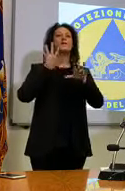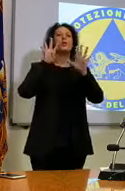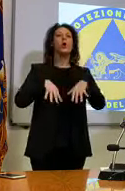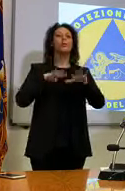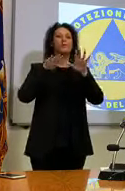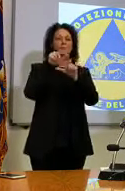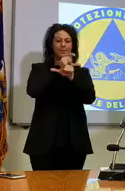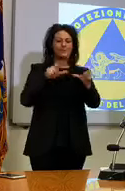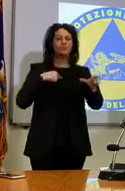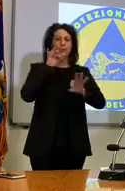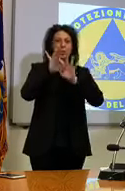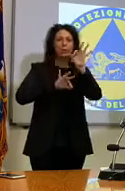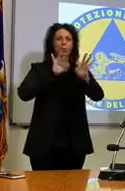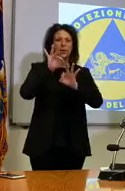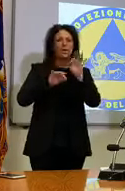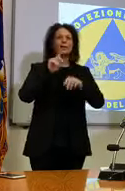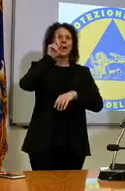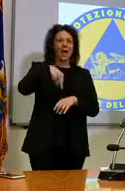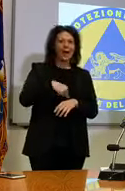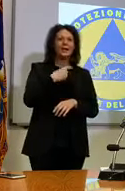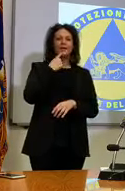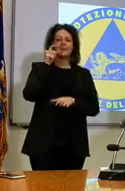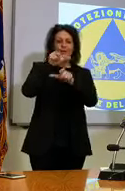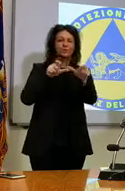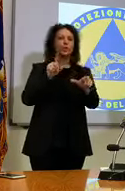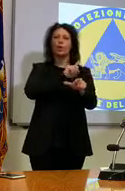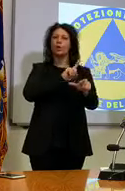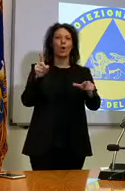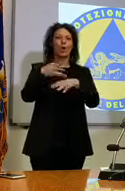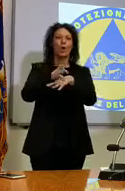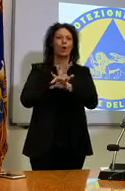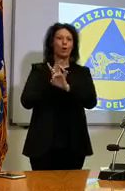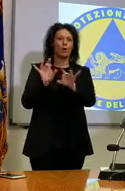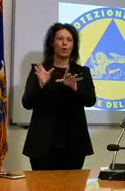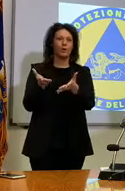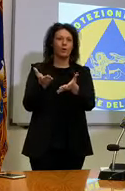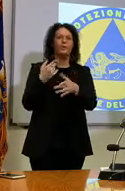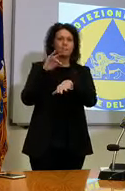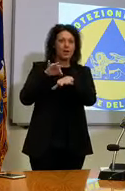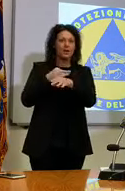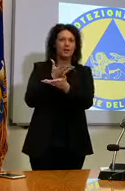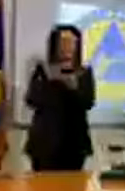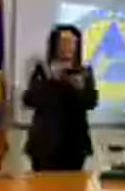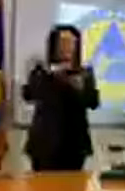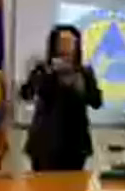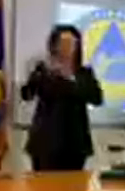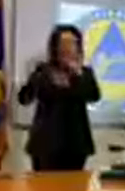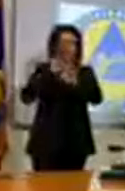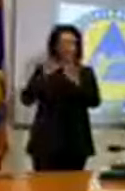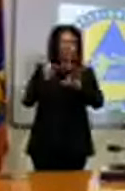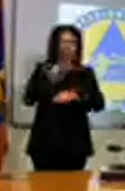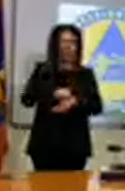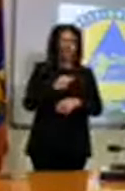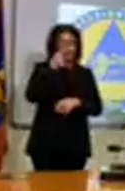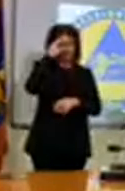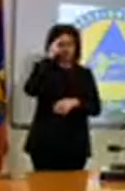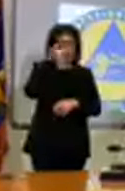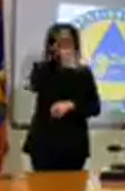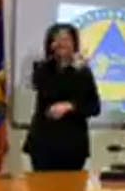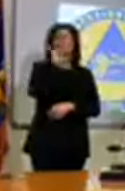ancora oggi negli ospedali che non sono coronavirus. Cioè, voglio ricordare che sono realtà nelle quali non si entra più in ospedale se non c'è